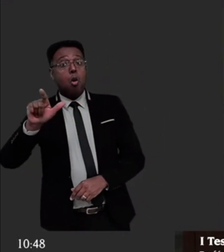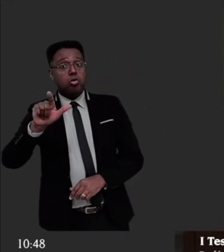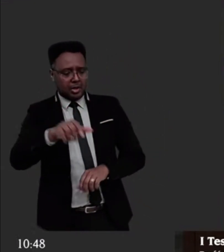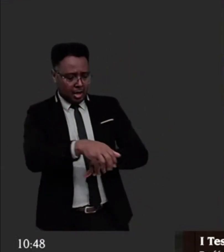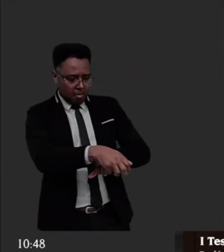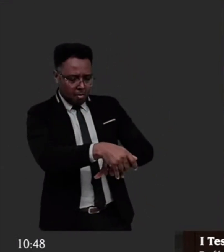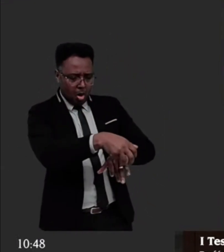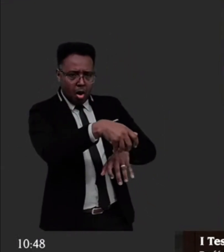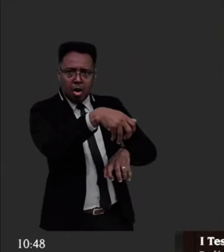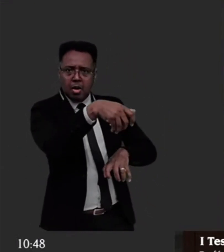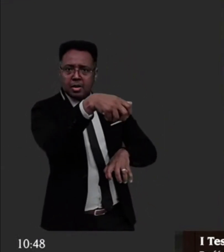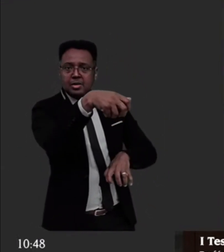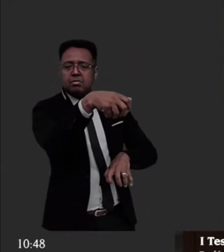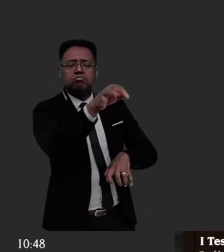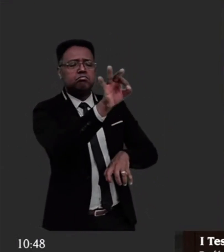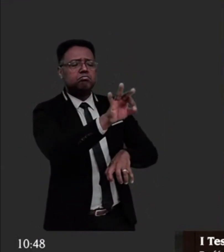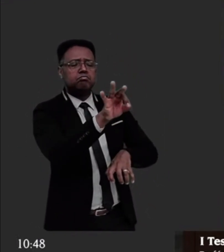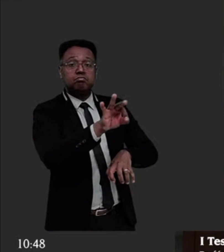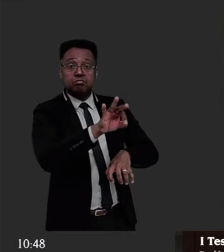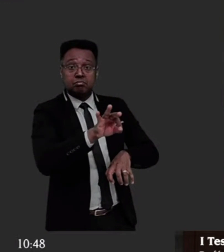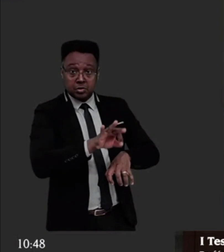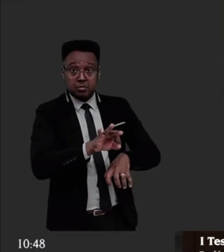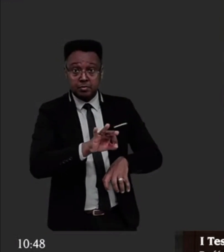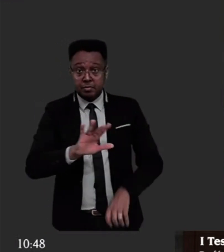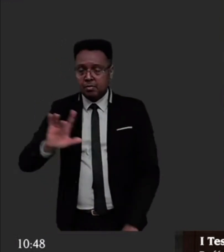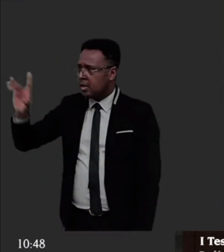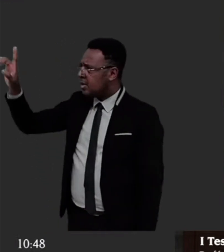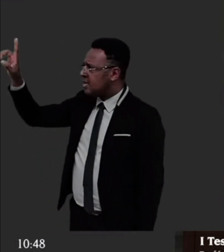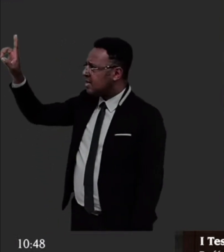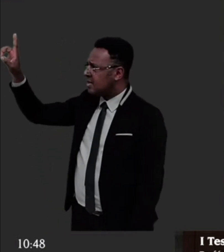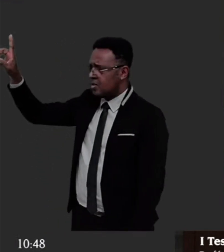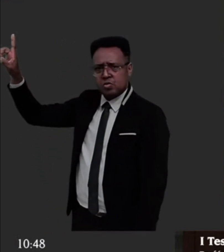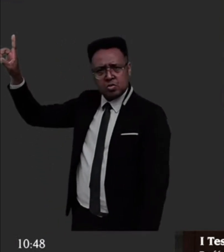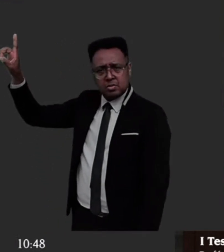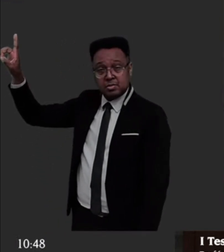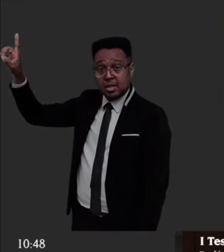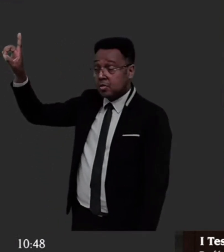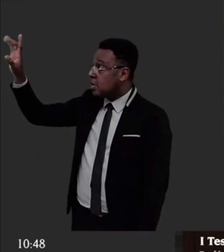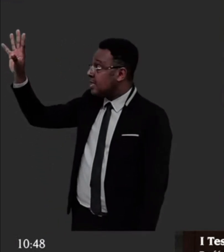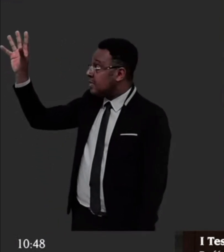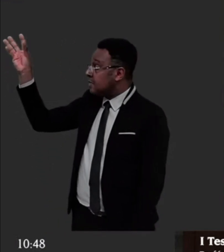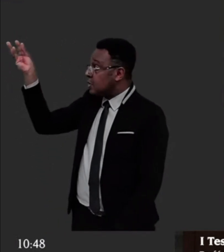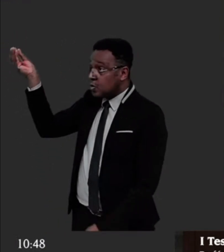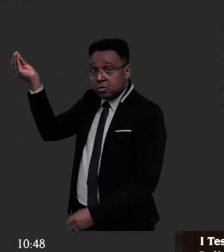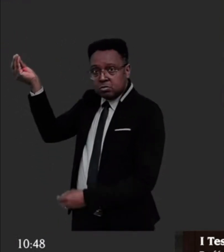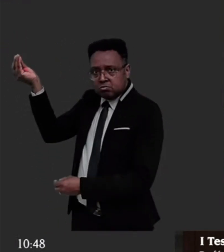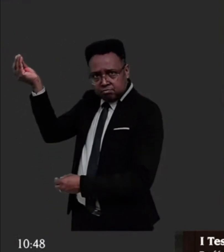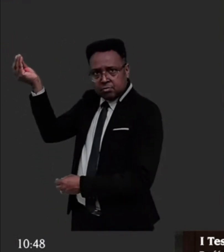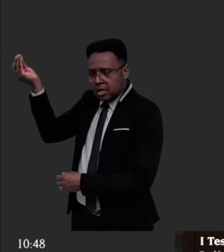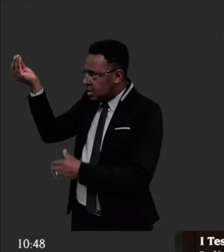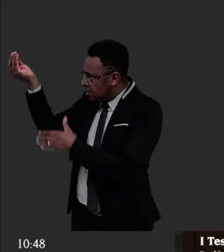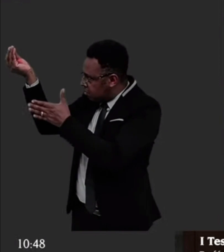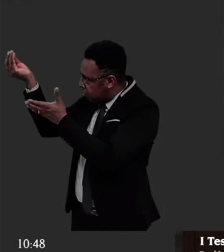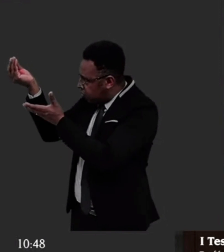de Deus, que ele penhorou como garantia da nossa herança, porque ele nos fez herdeiros agora como filhos